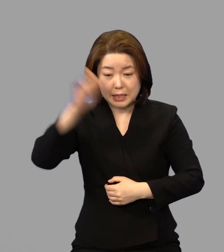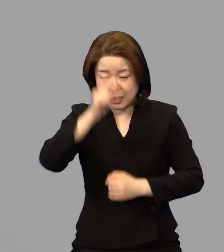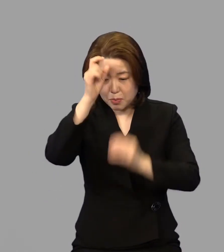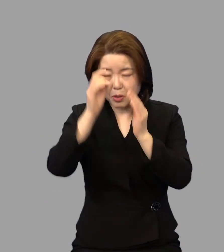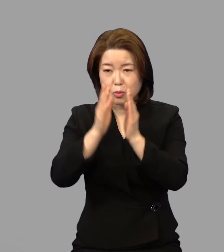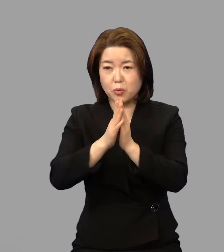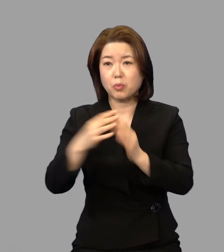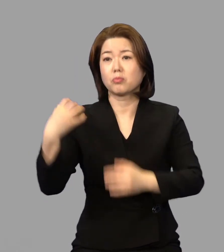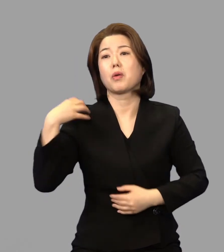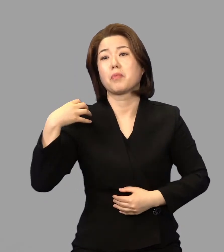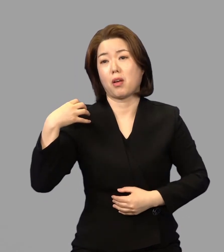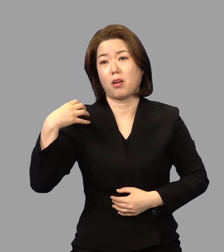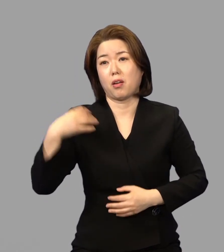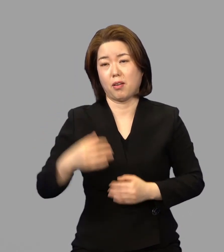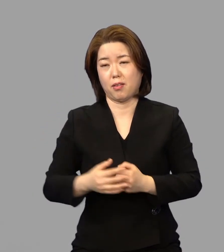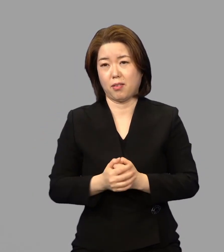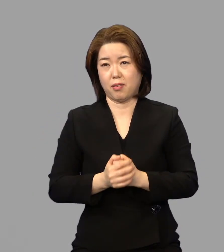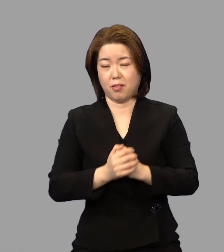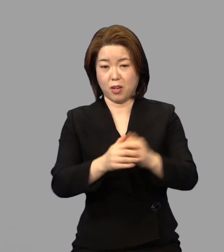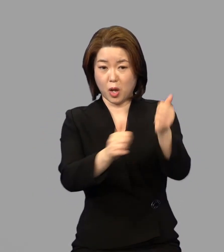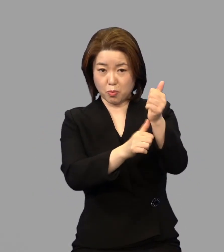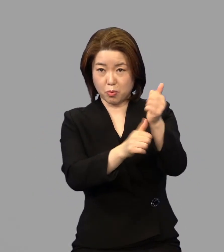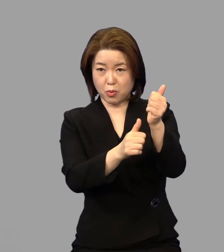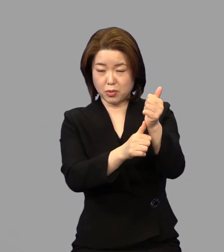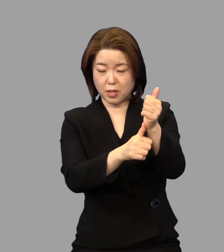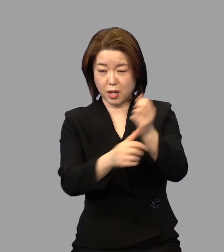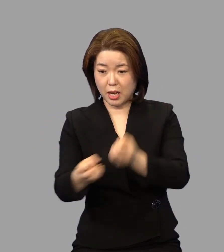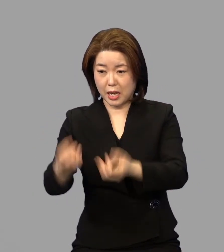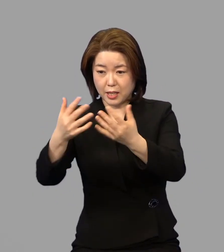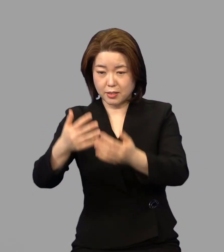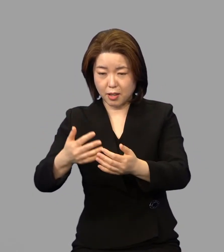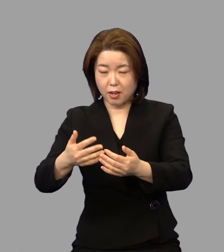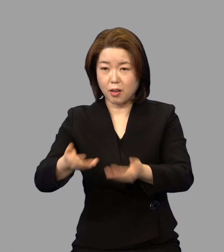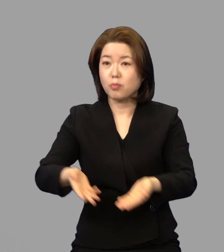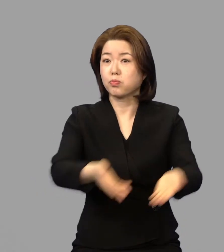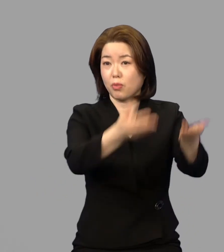되니까. 부목사님 명절 지키기로 보냈어요.